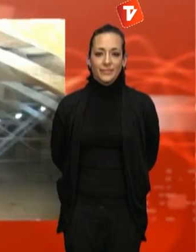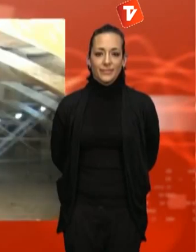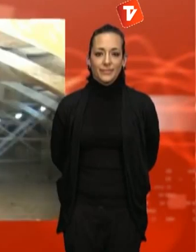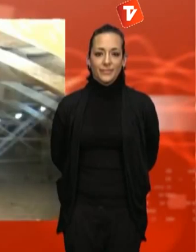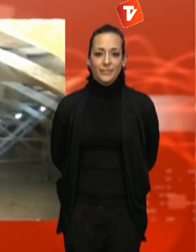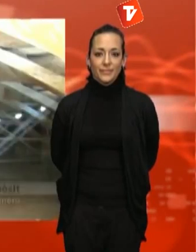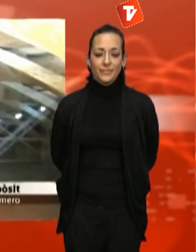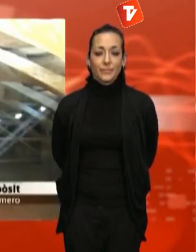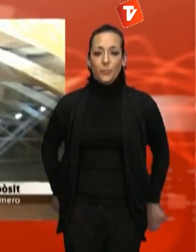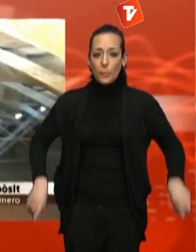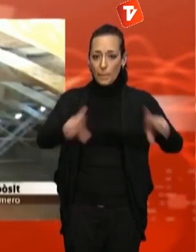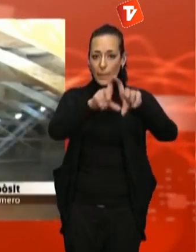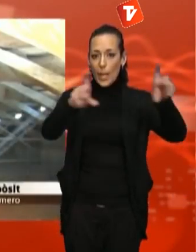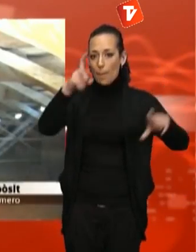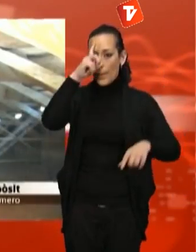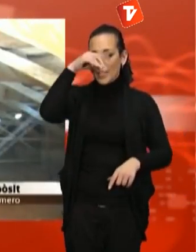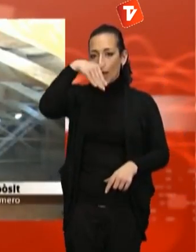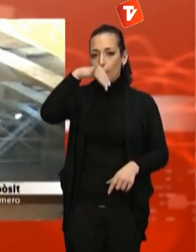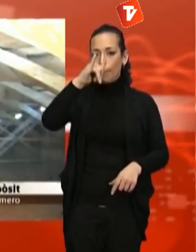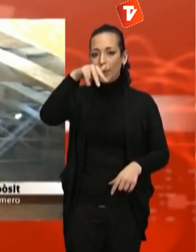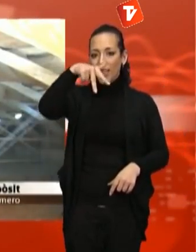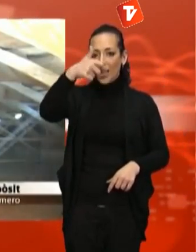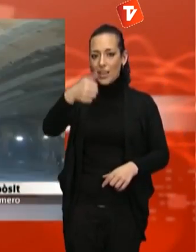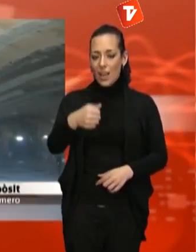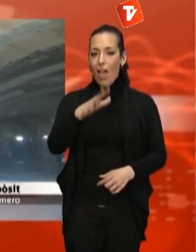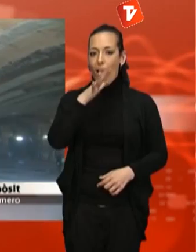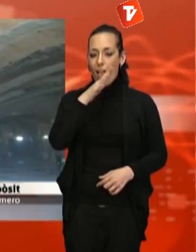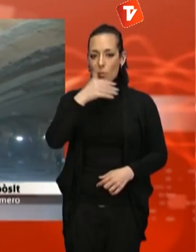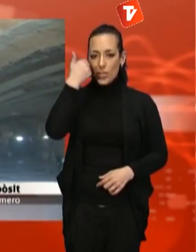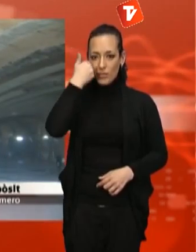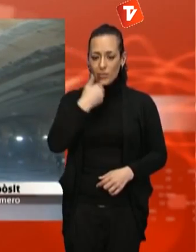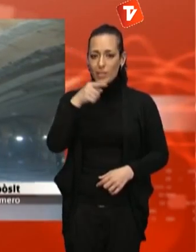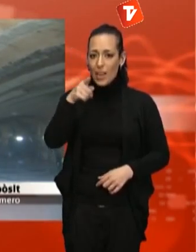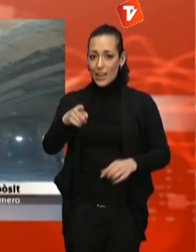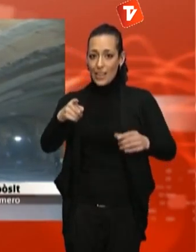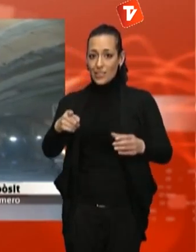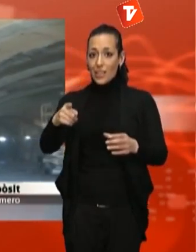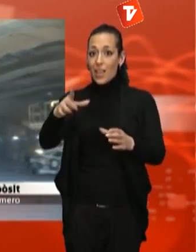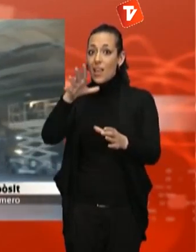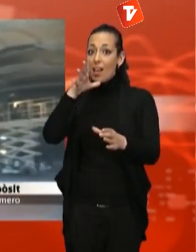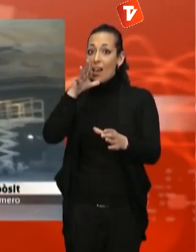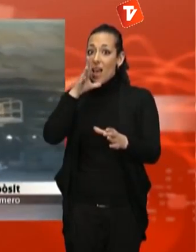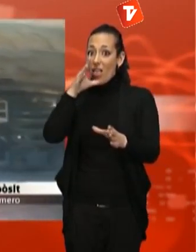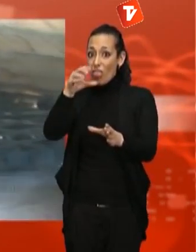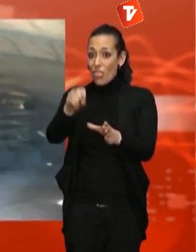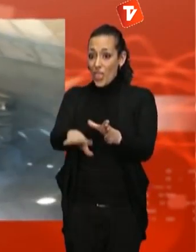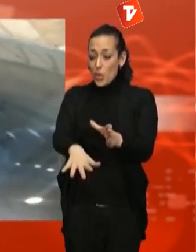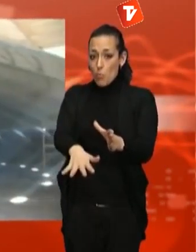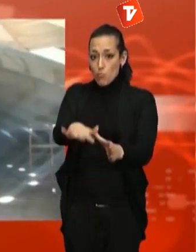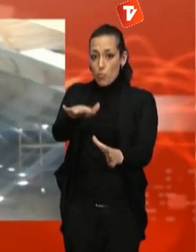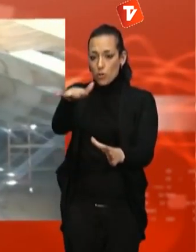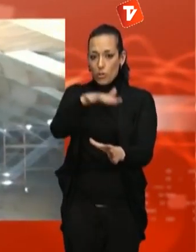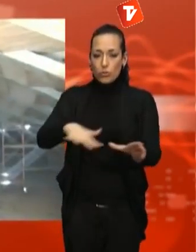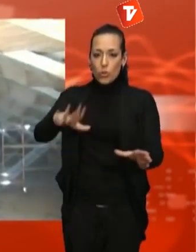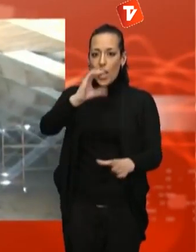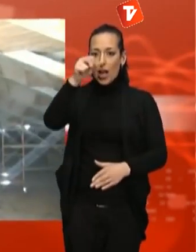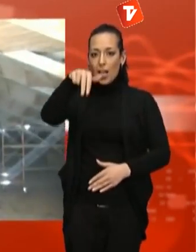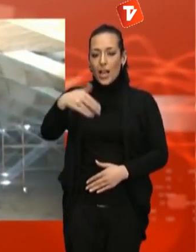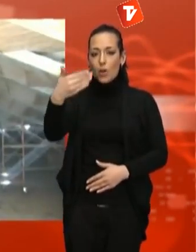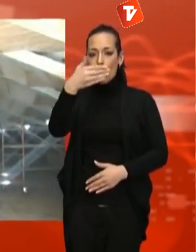Mina d'Aigües de Terrassa està rehabilitant de manera integral el dipòsit de Can Boada. Els treballs van començar fa un any, quan es va arreglar una meitat del base a